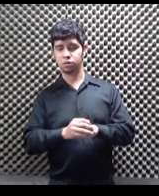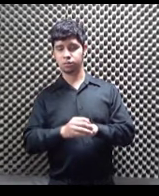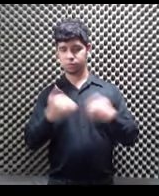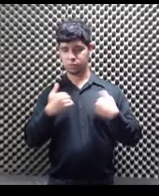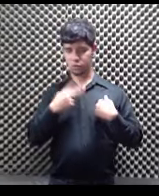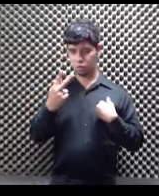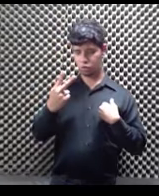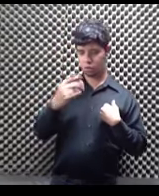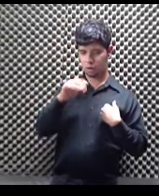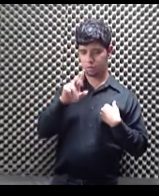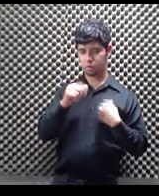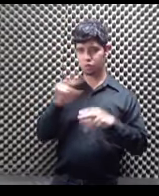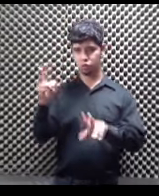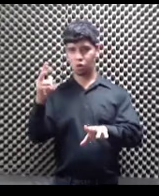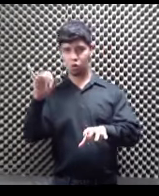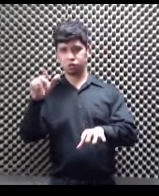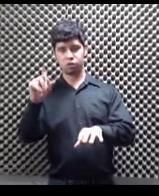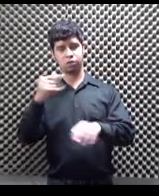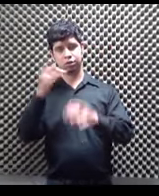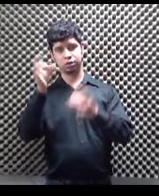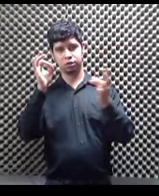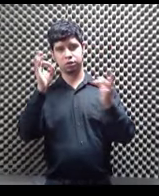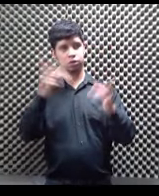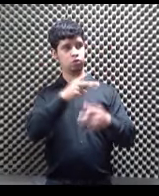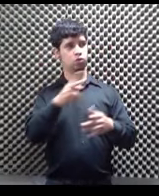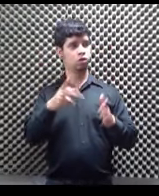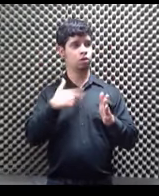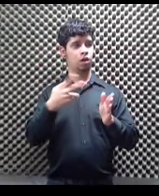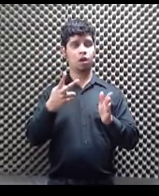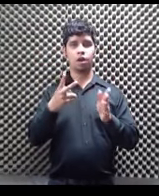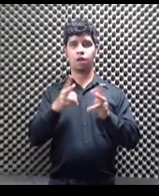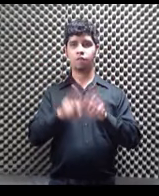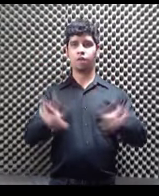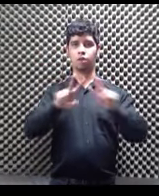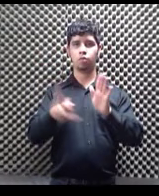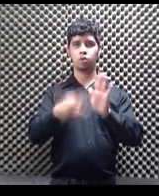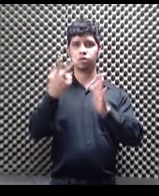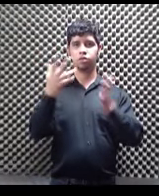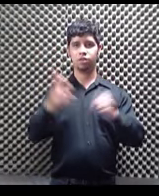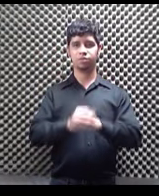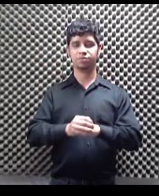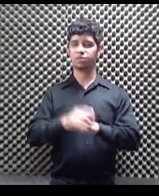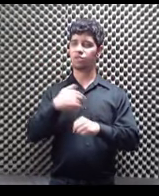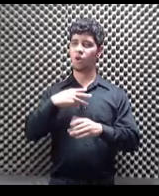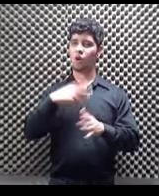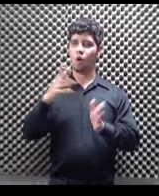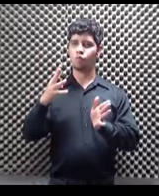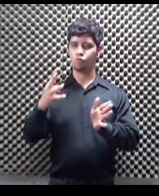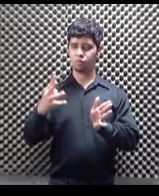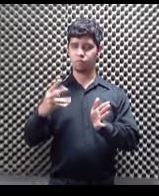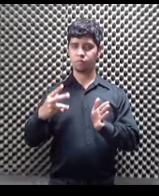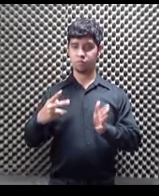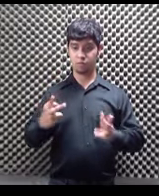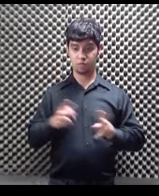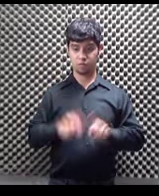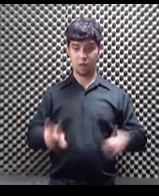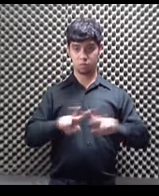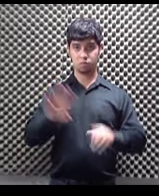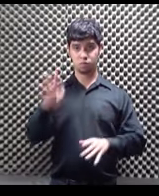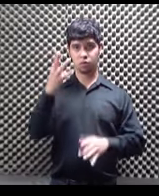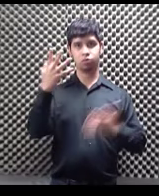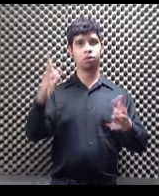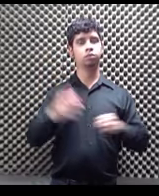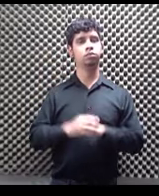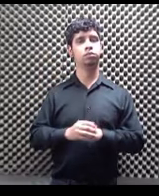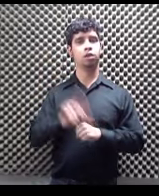dos Javier y dos José. Oh, no es problema. Okay. ¿Y tú qué vales por dos? Yo valgo por cuatro. Que tiene por dentro. Que por ahí viene Javier Santiago